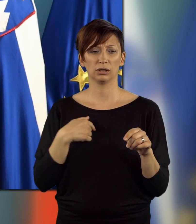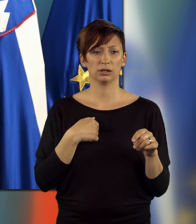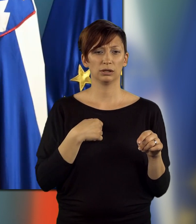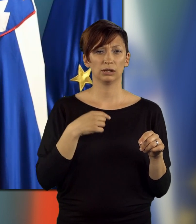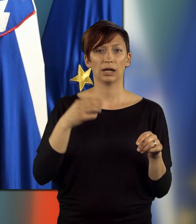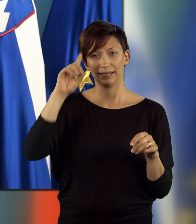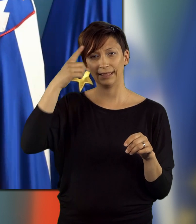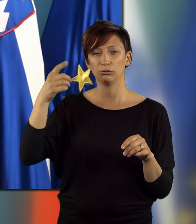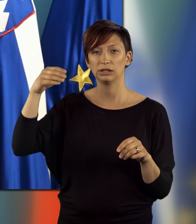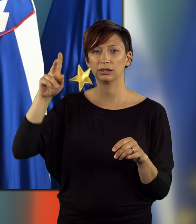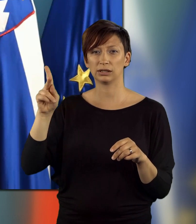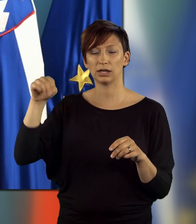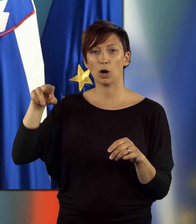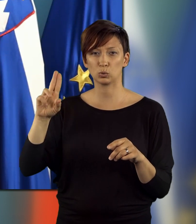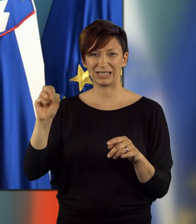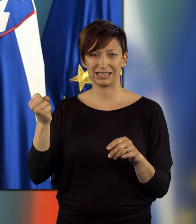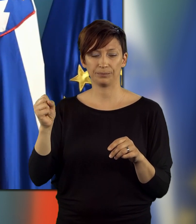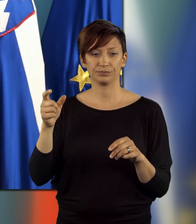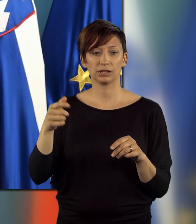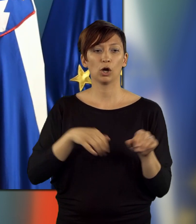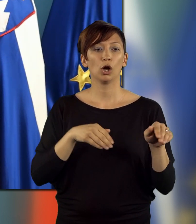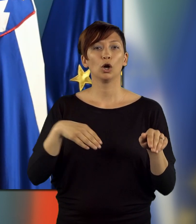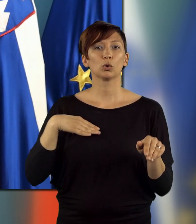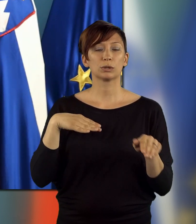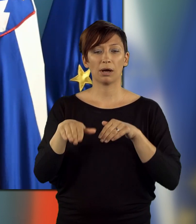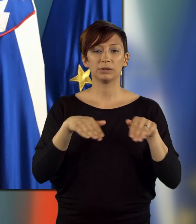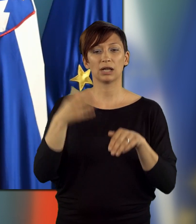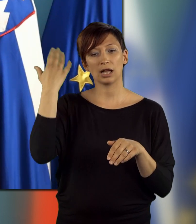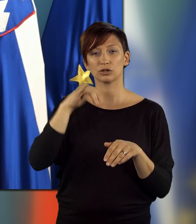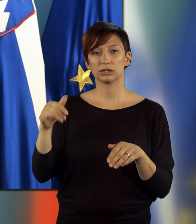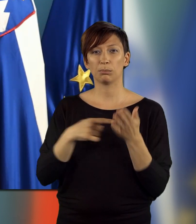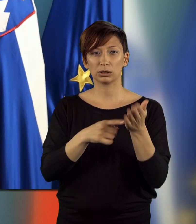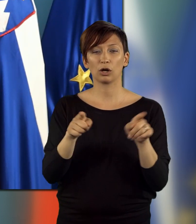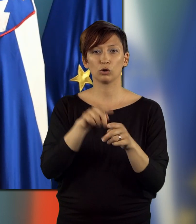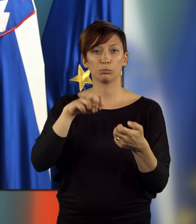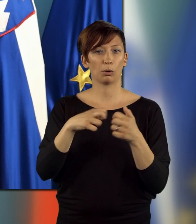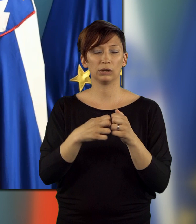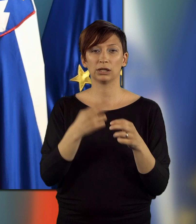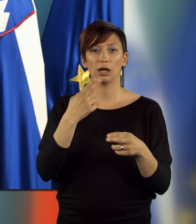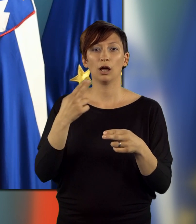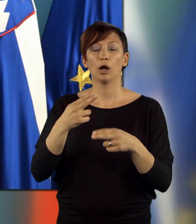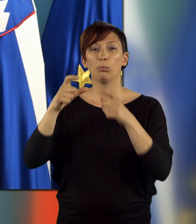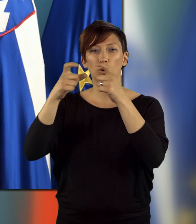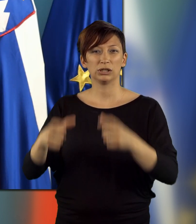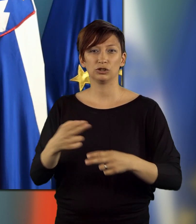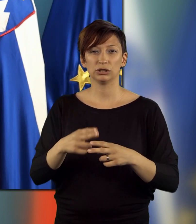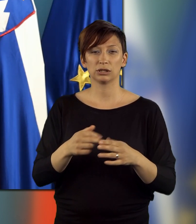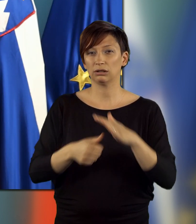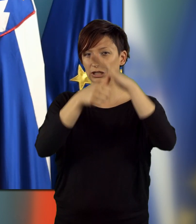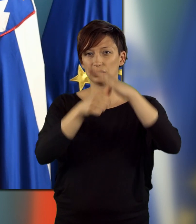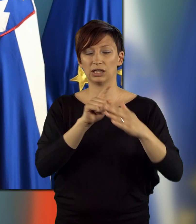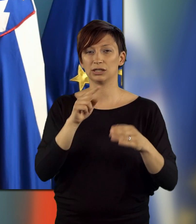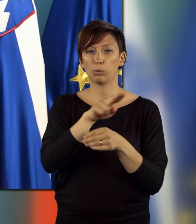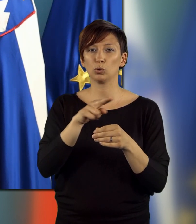Nina Knavs, Dnevnik. Gospa ministrica, lani se je pokazalo kot problem, da bolnišnice ne izpolnjujejo dogovorov, zlasti Ljubljanski